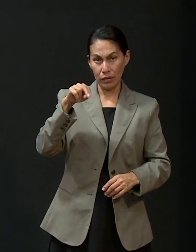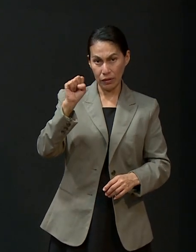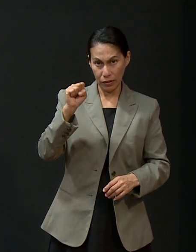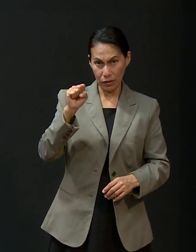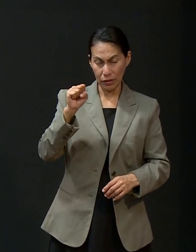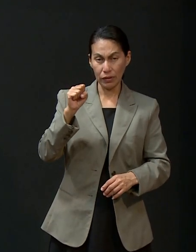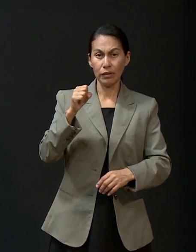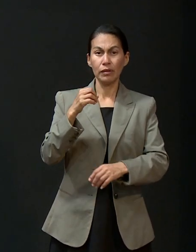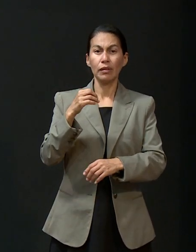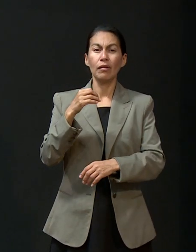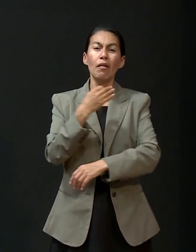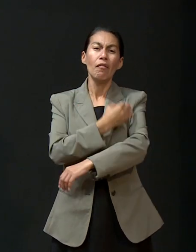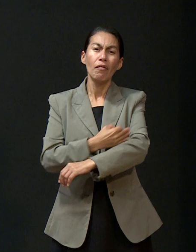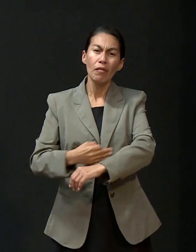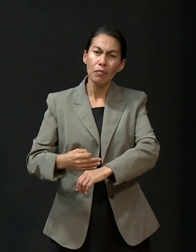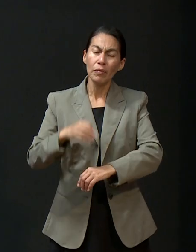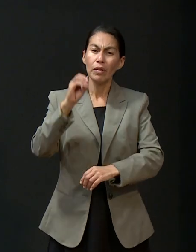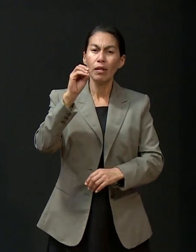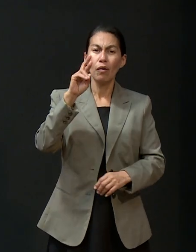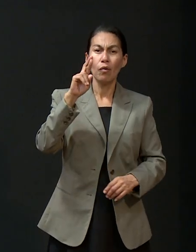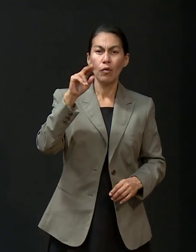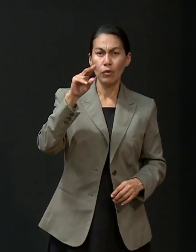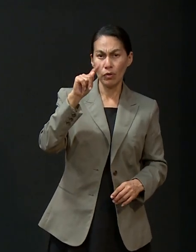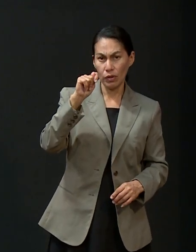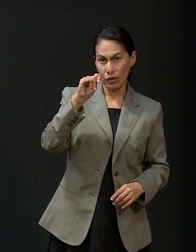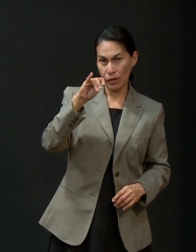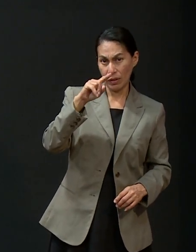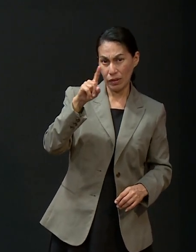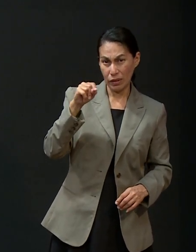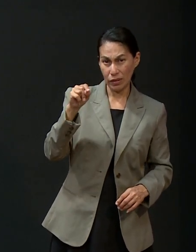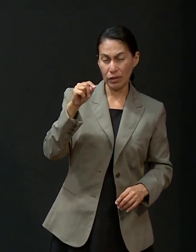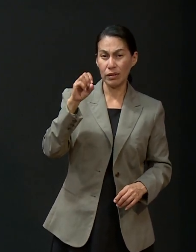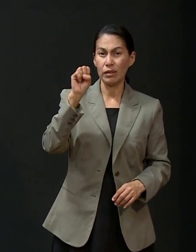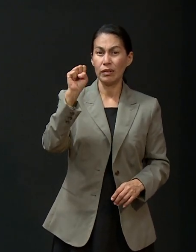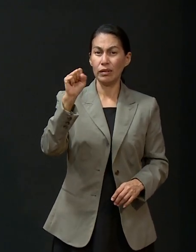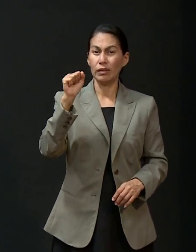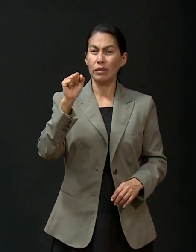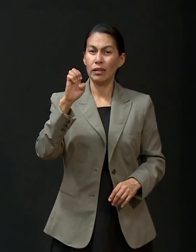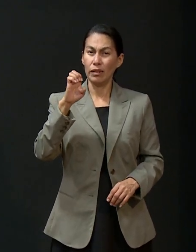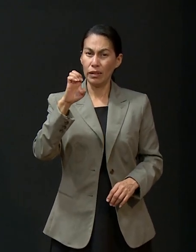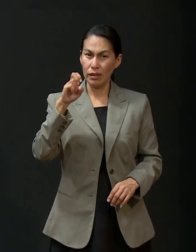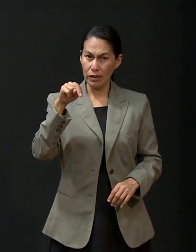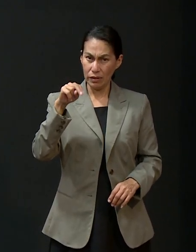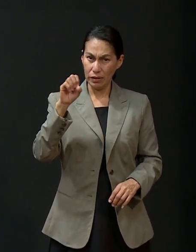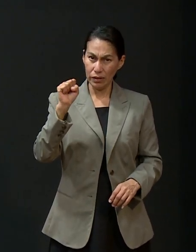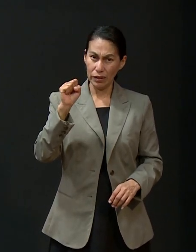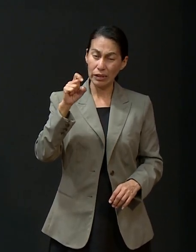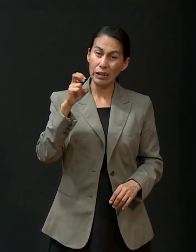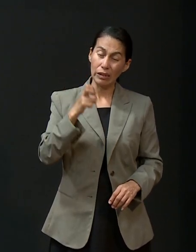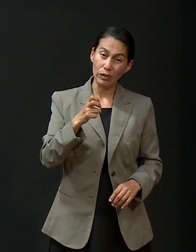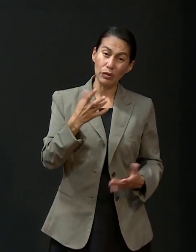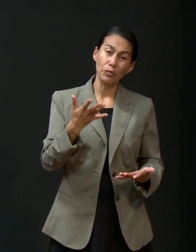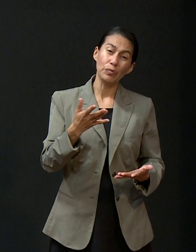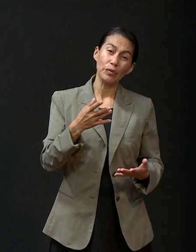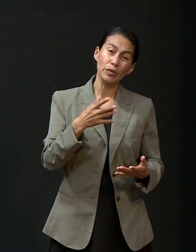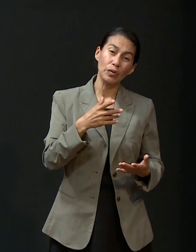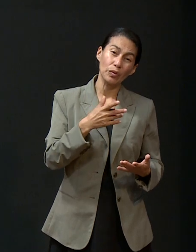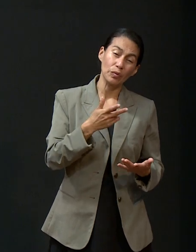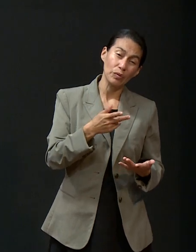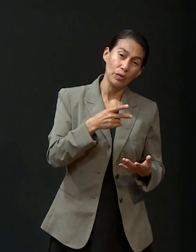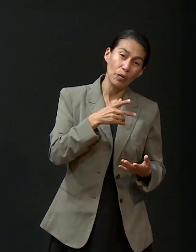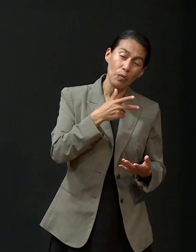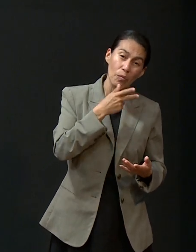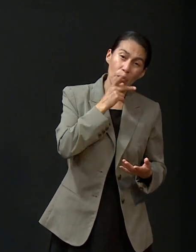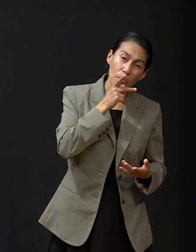la familia Sáenz Por la familia Ortiz Sáenz Que está de luto Don Diego